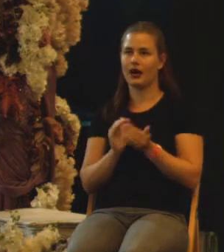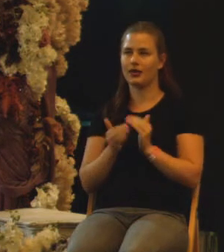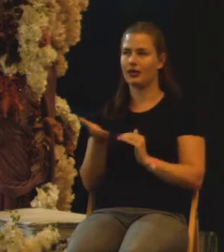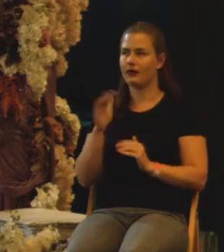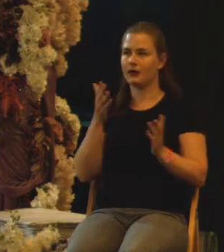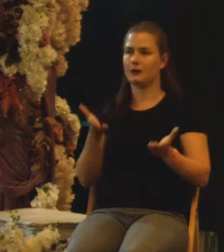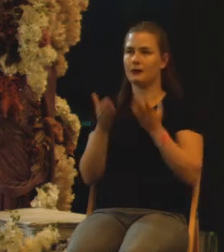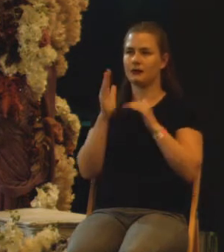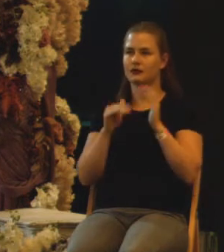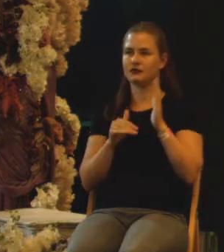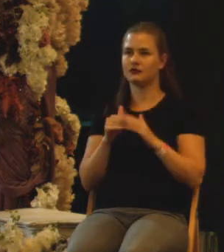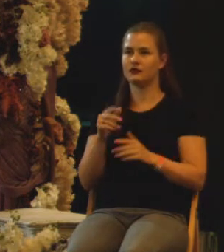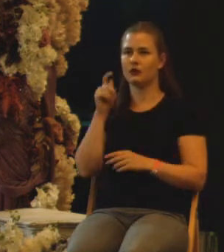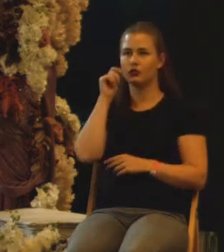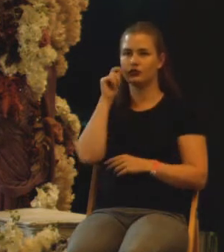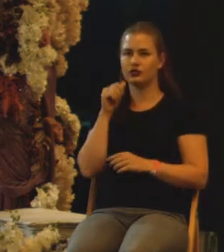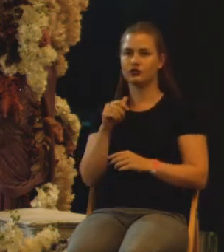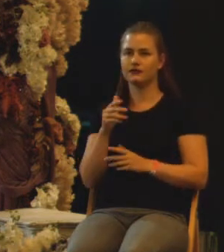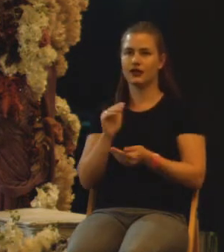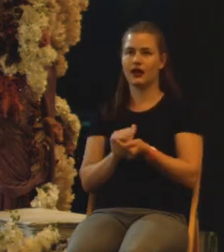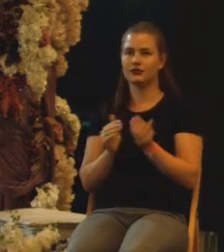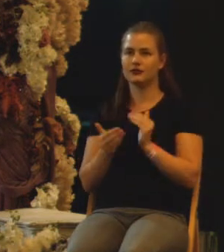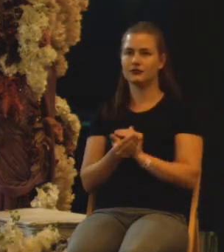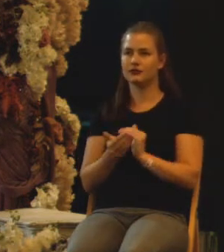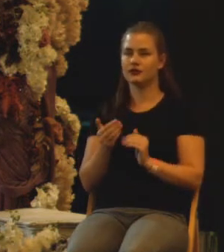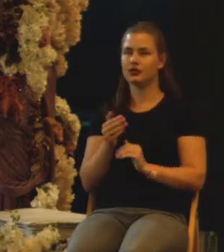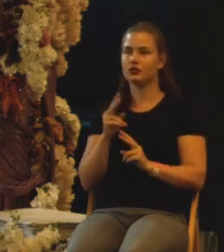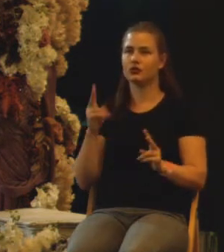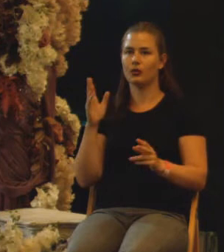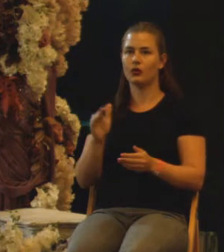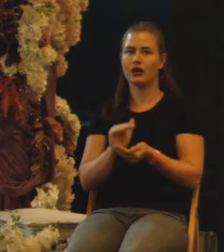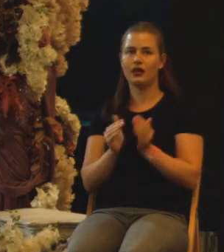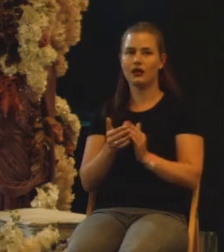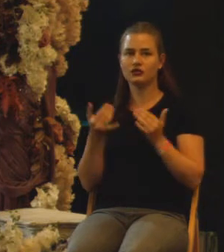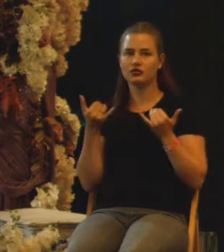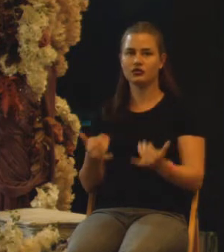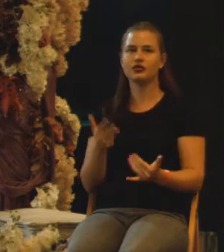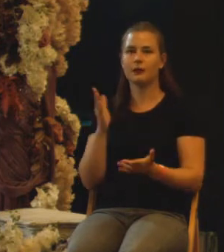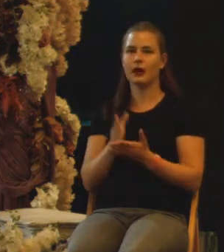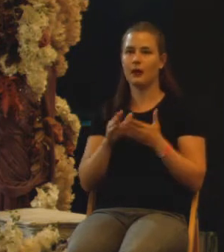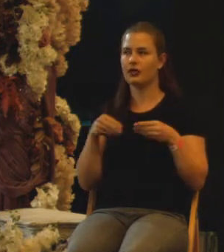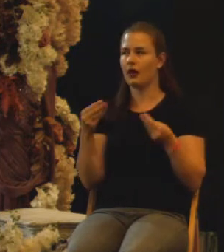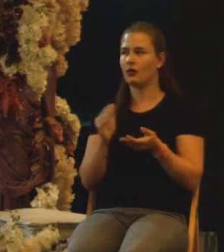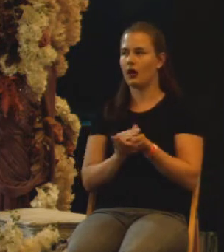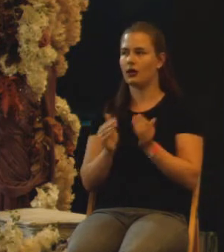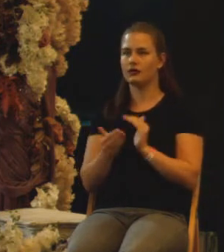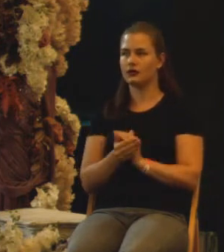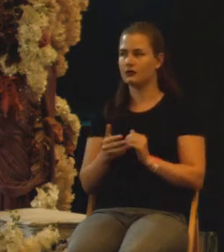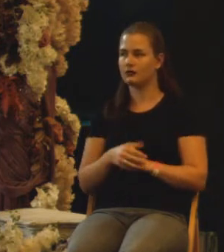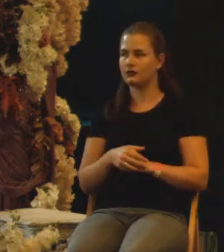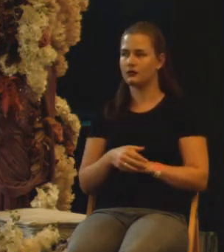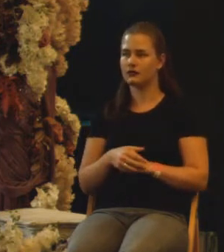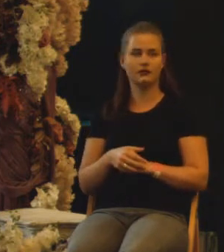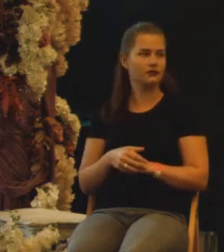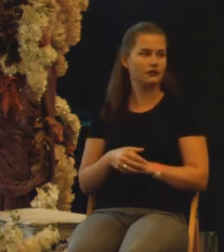поднимем. Мужчины, котлеты. Кто будет котлету? Сейчас, прям, даю котлету. О,